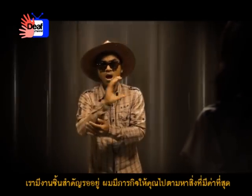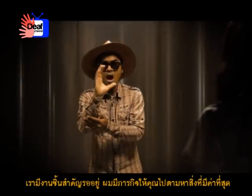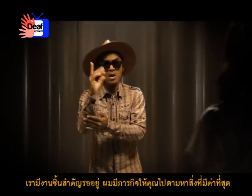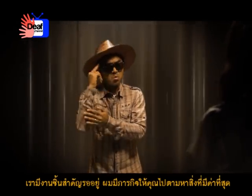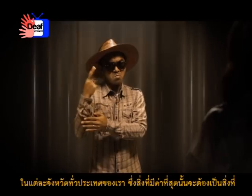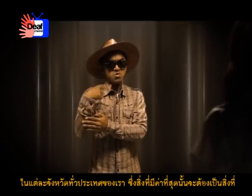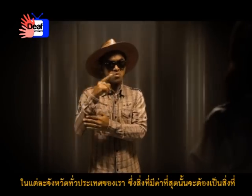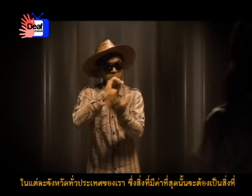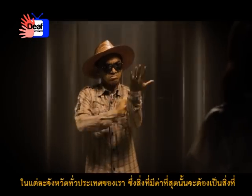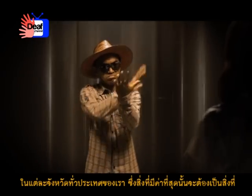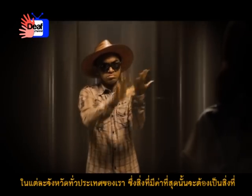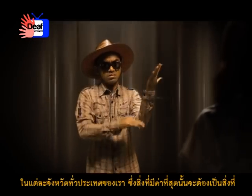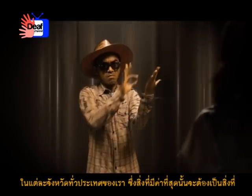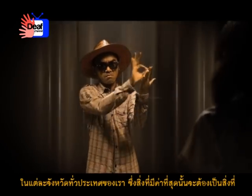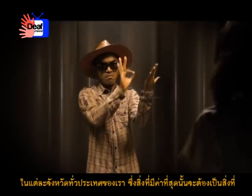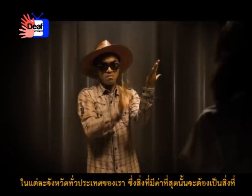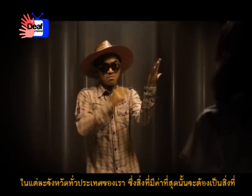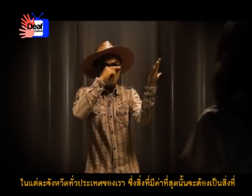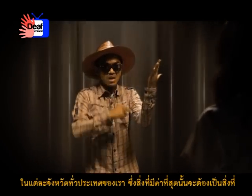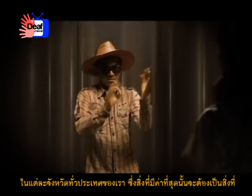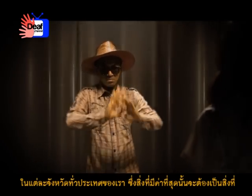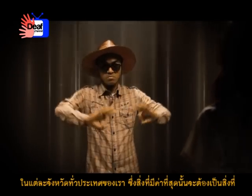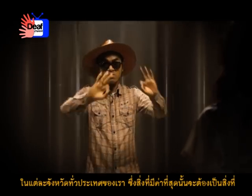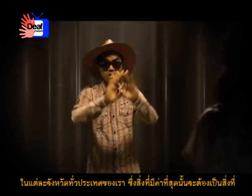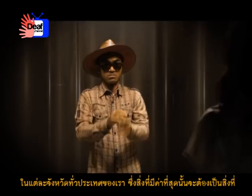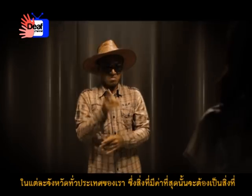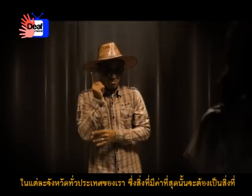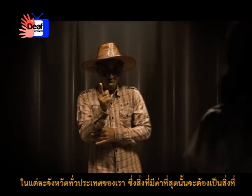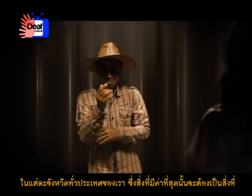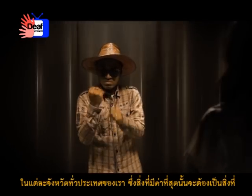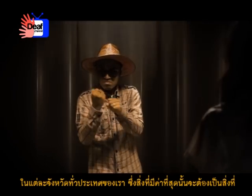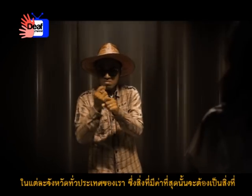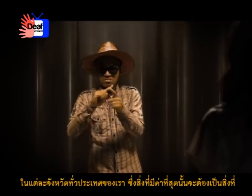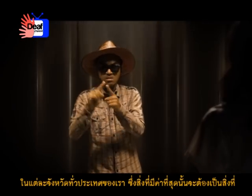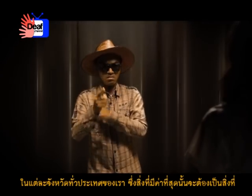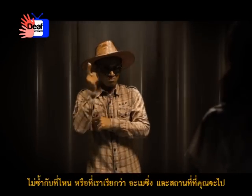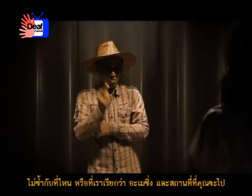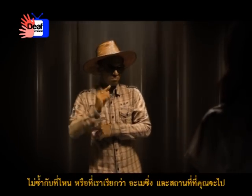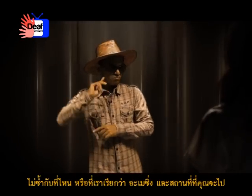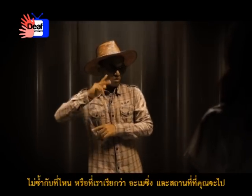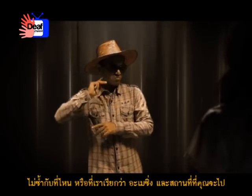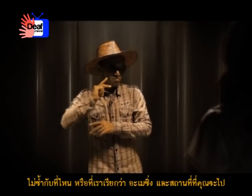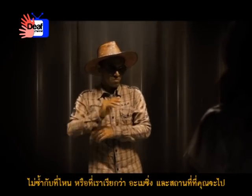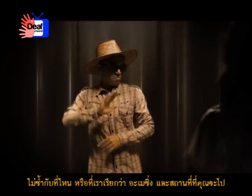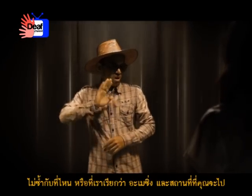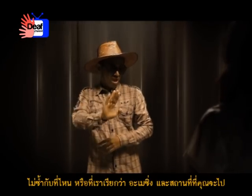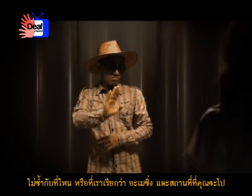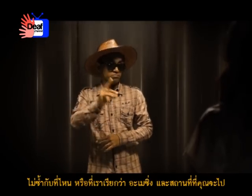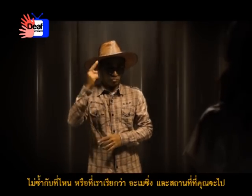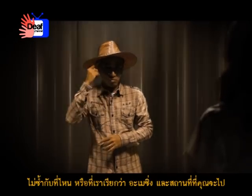มีค่าที่สุดในแต่ละจังหวัดทั่วประเทศของเราซึ่งสิ่งที่มีค่าที่สุดนั้นต้องเป็นสิ่งที่ไม่ซ้ำกับที่ไหนๆห